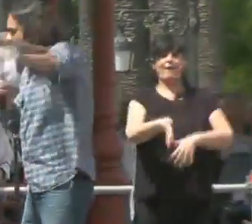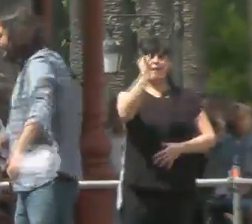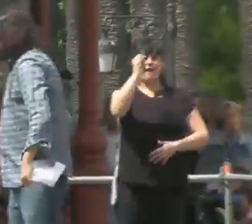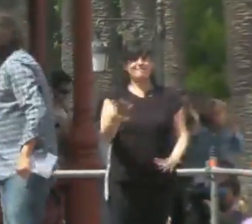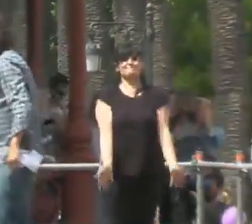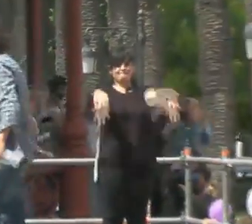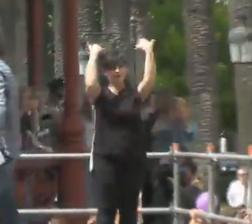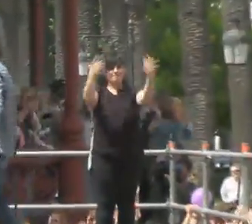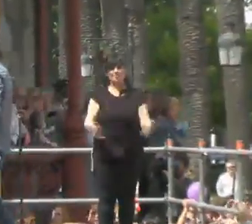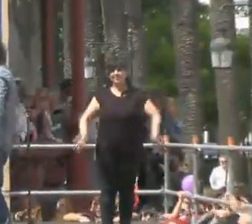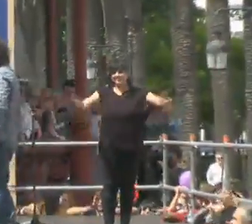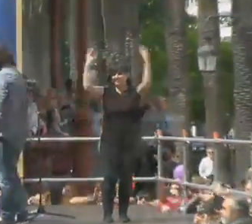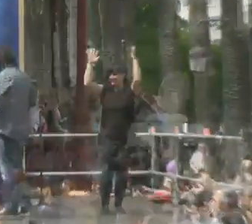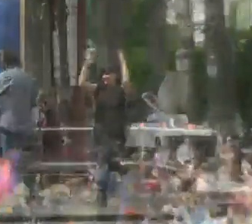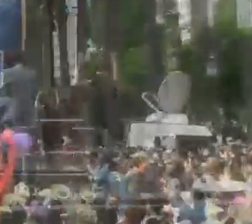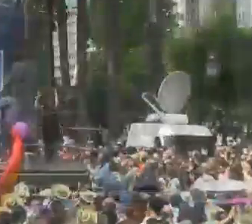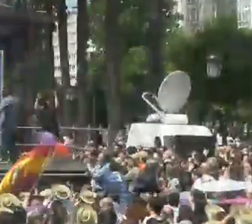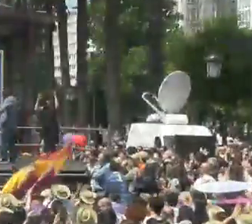arriba.